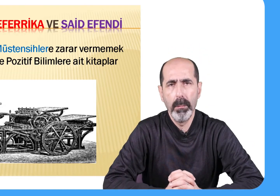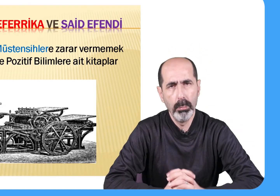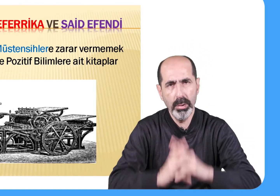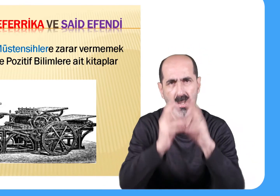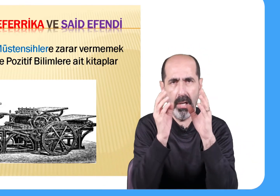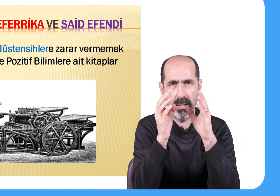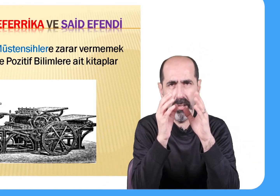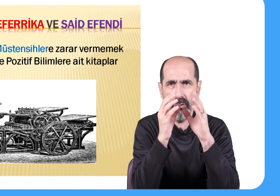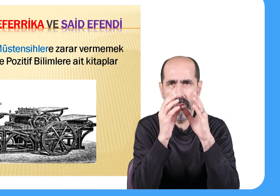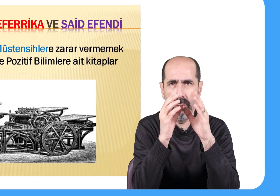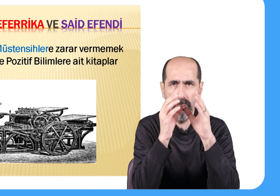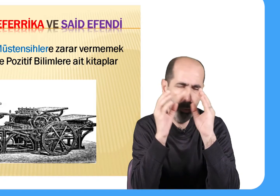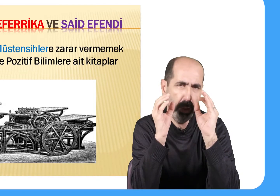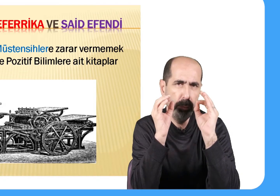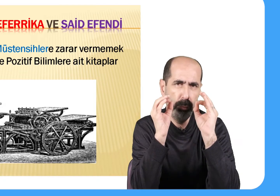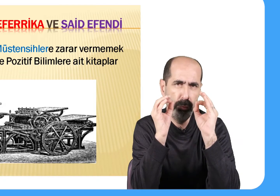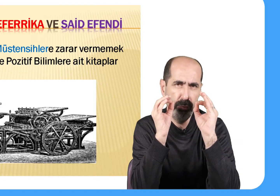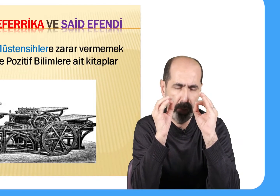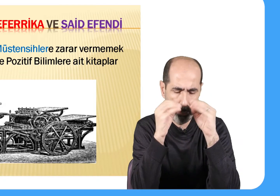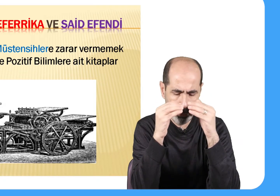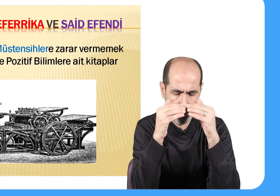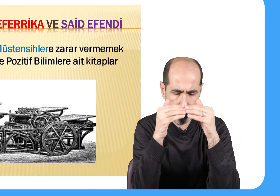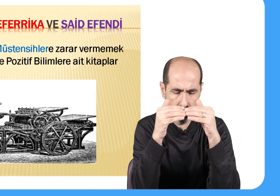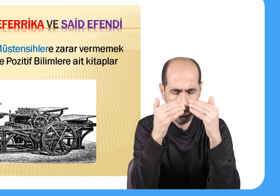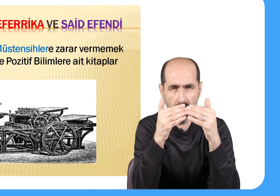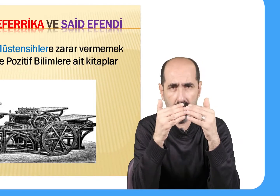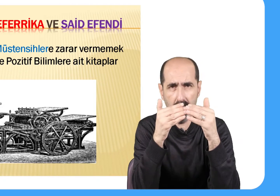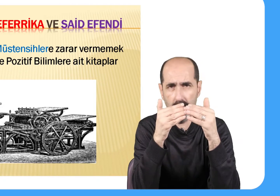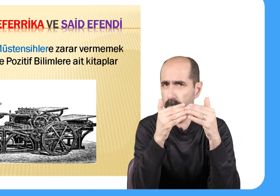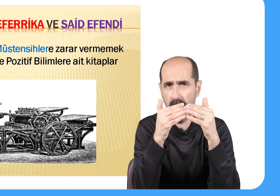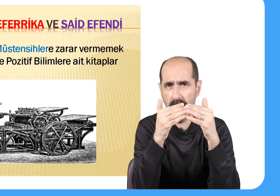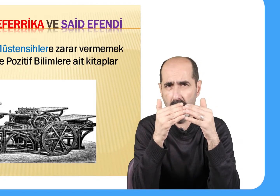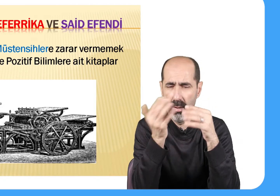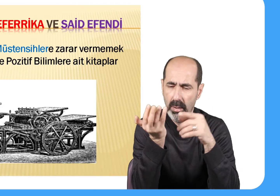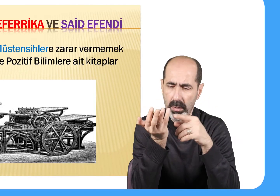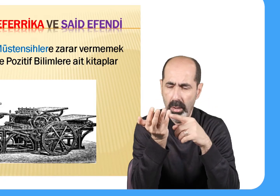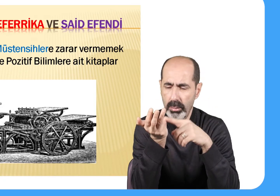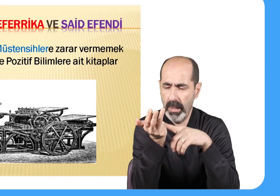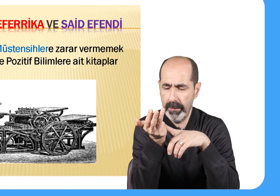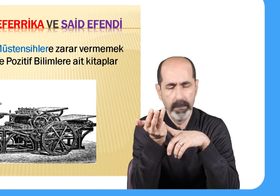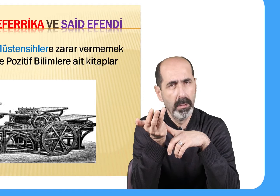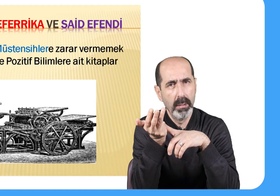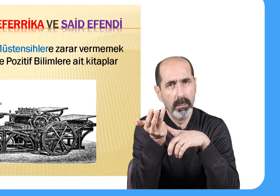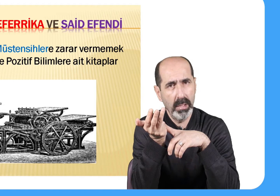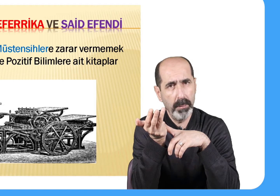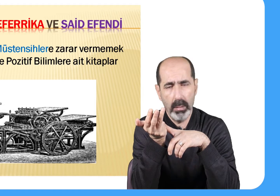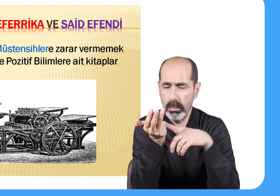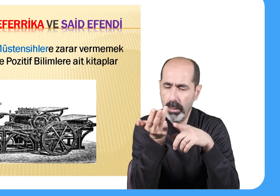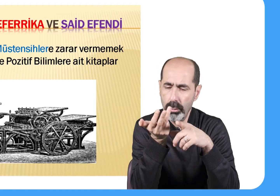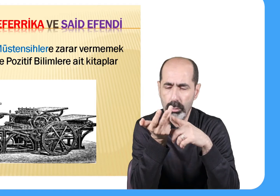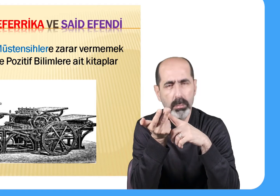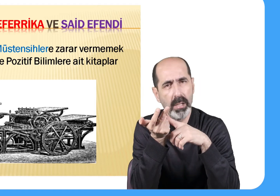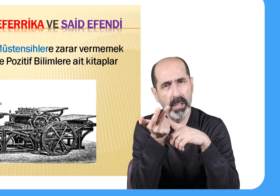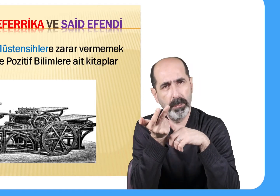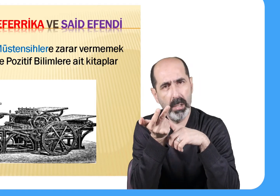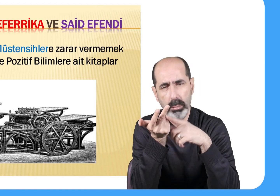bu iki arkadaş şöyle bir düşünce ortaya atıyorlar diyorlar ki Osmanlı'da Yahudiler matbaa